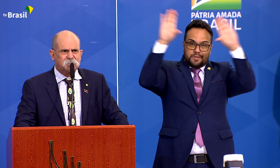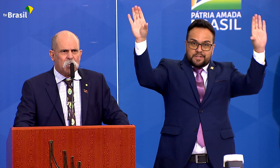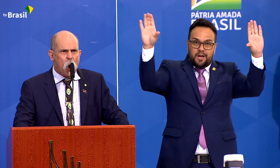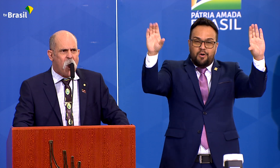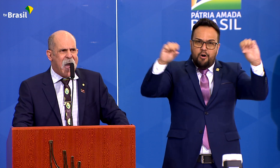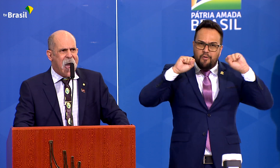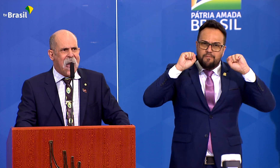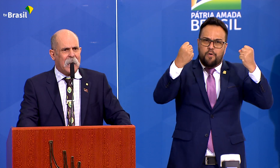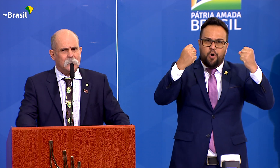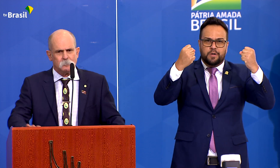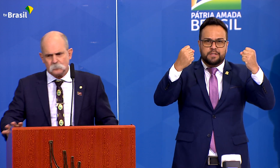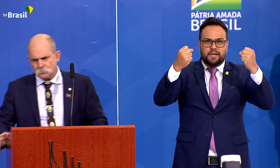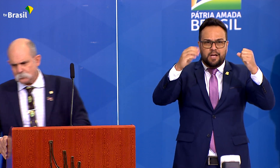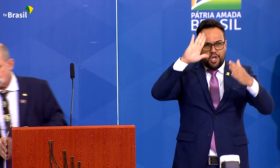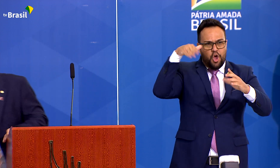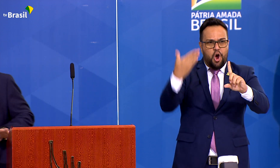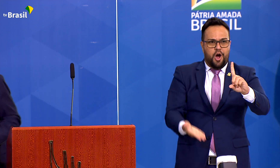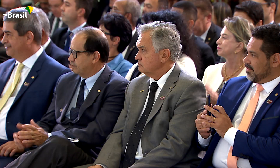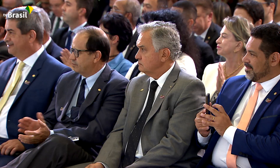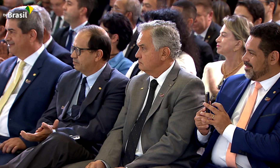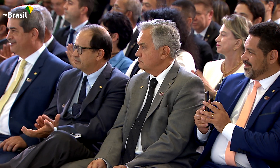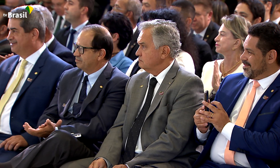por Senhor